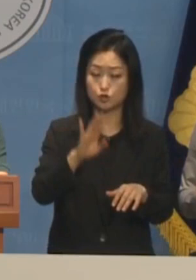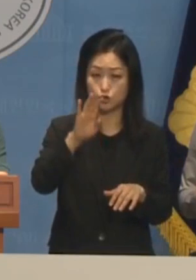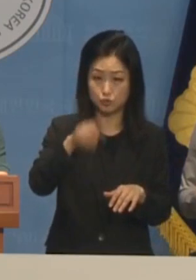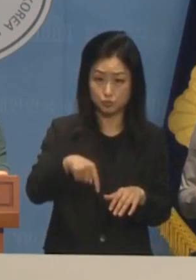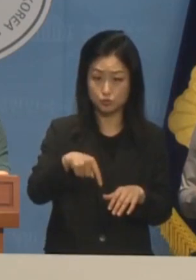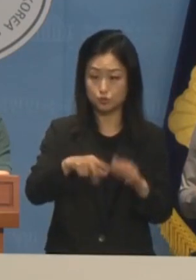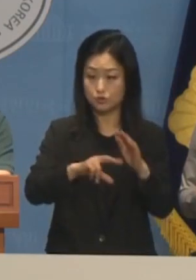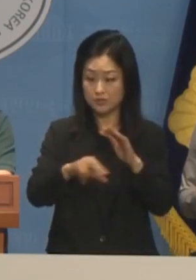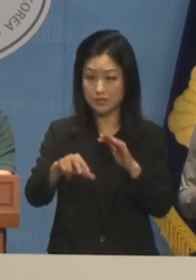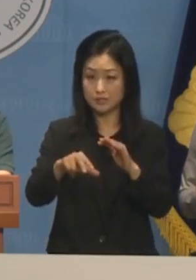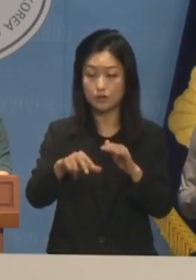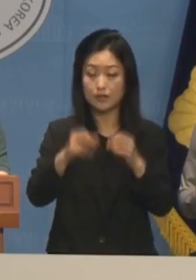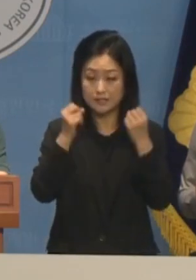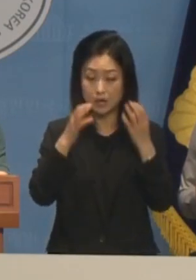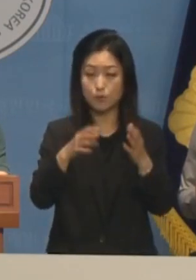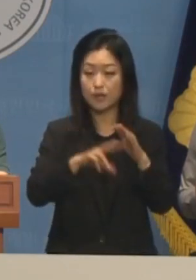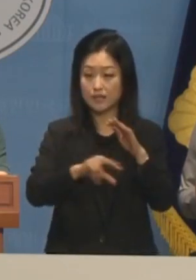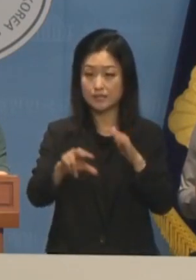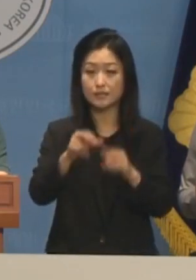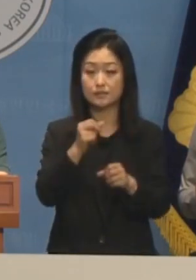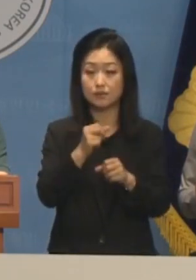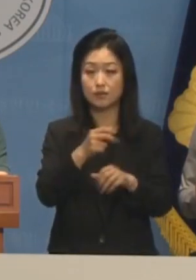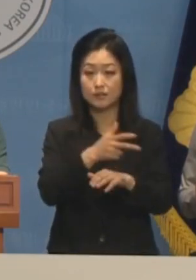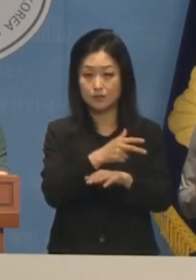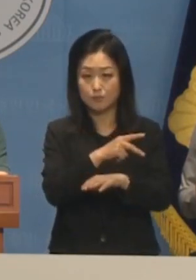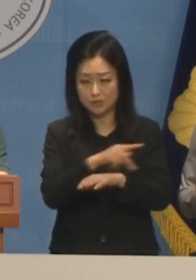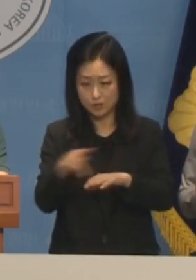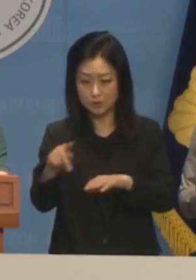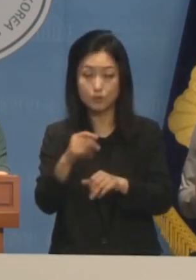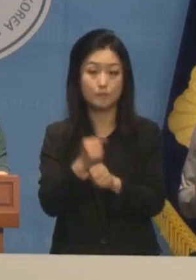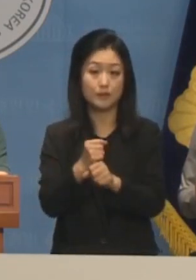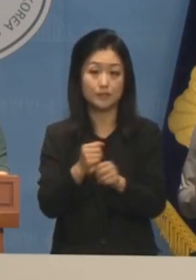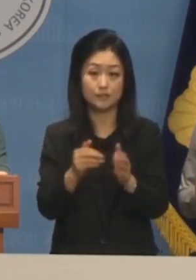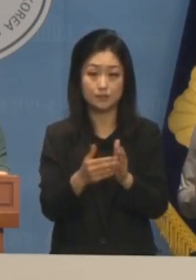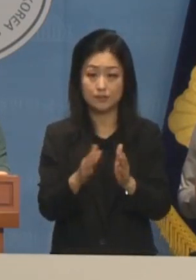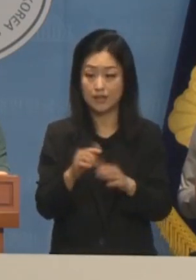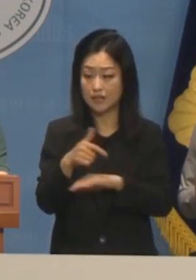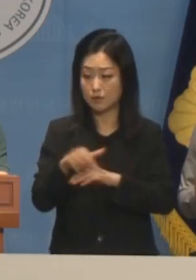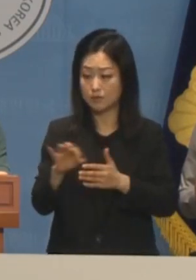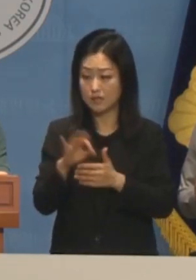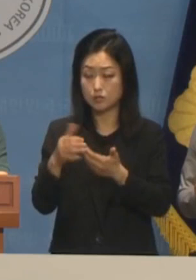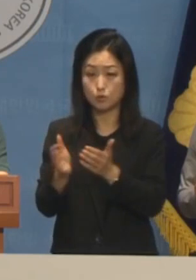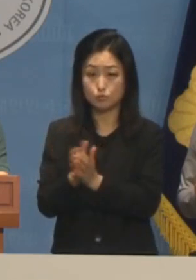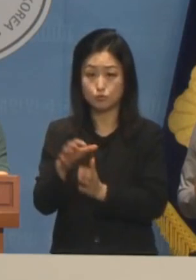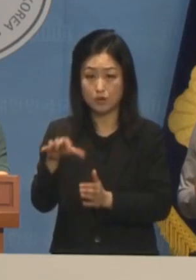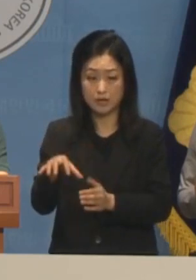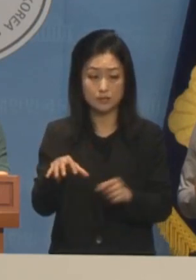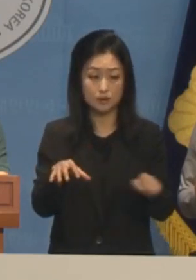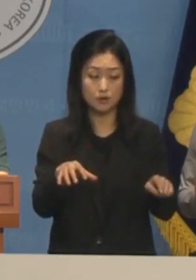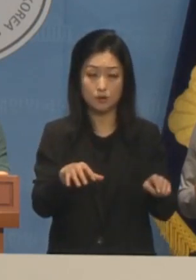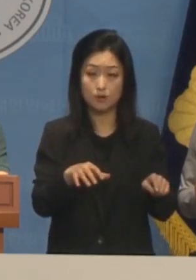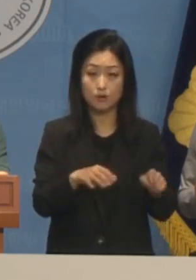구간이 개통되었습니다. 철도 시설물이 증가함에도 불구하고 기재부는 공무직 정원을 예산상의 이유로 증원하지 않고 있습니다.